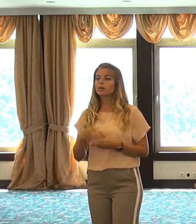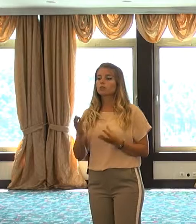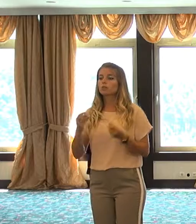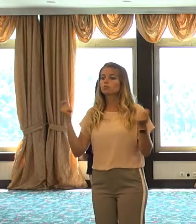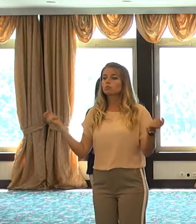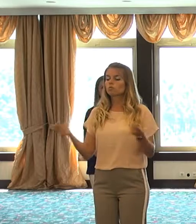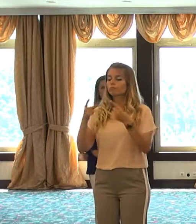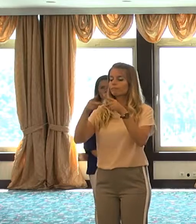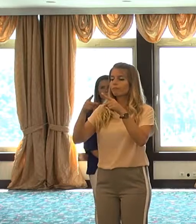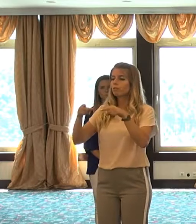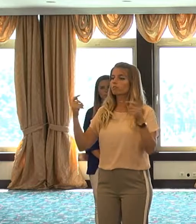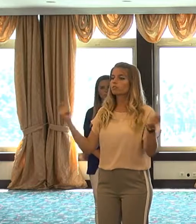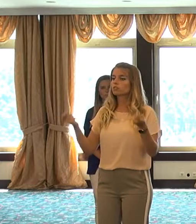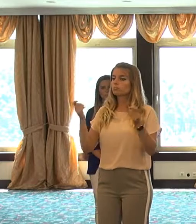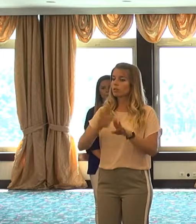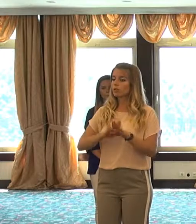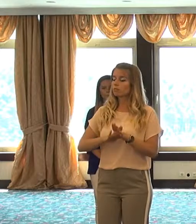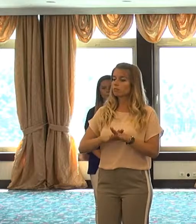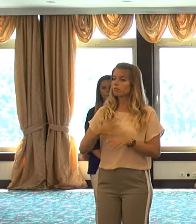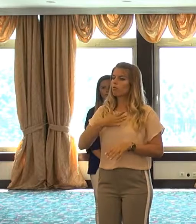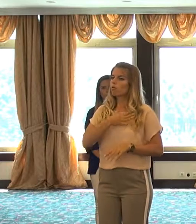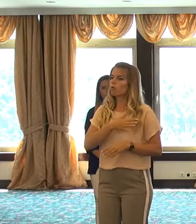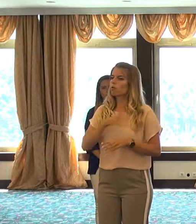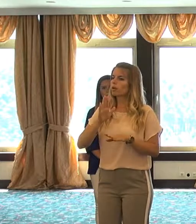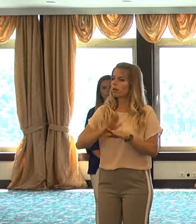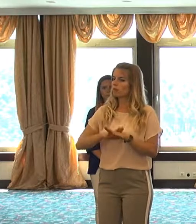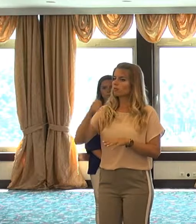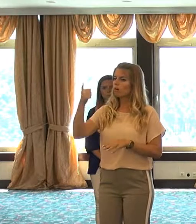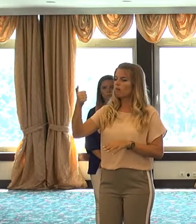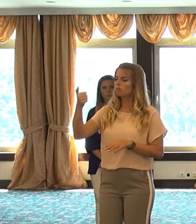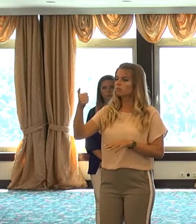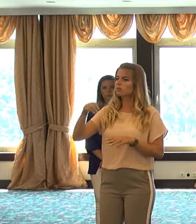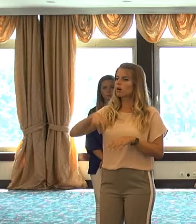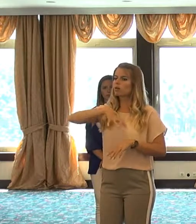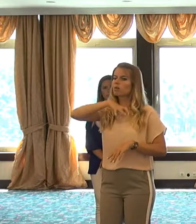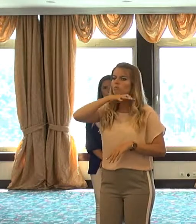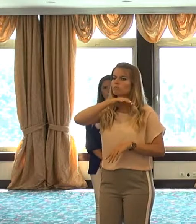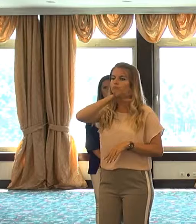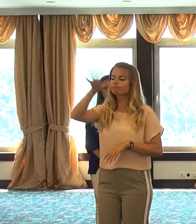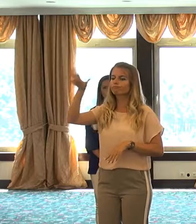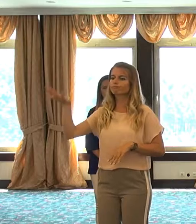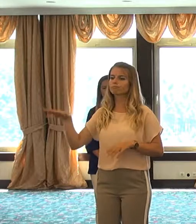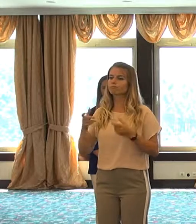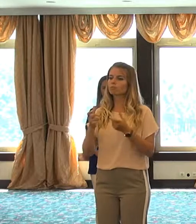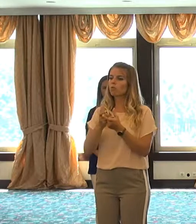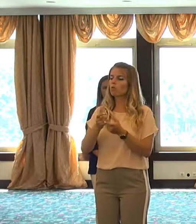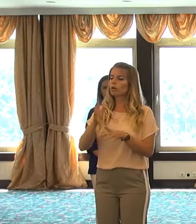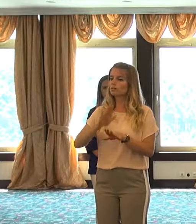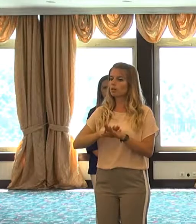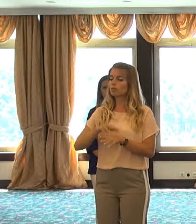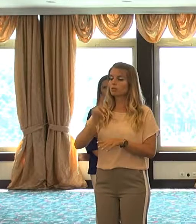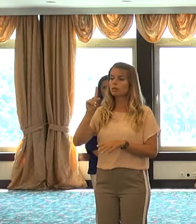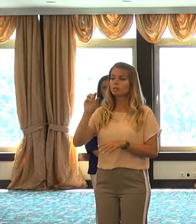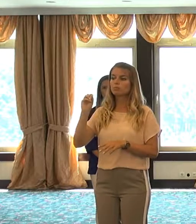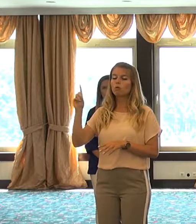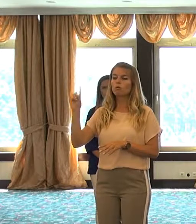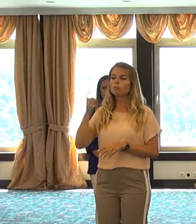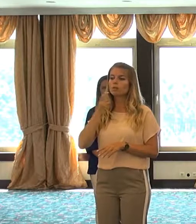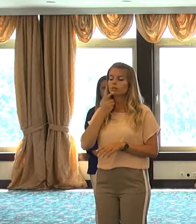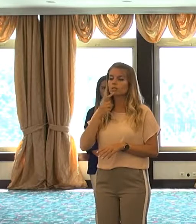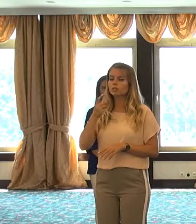farklı çalışmalar yaptık. Neler yaptık? Kongreler yaptık. 6 tane uluslararası engelsiz bilişim kongresi yaptık. 2011'inde bahsettiğim o